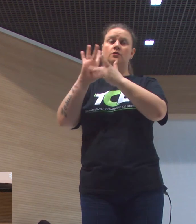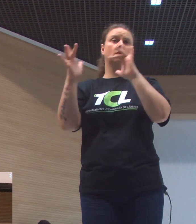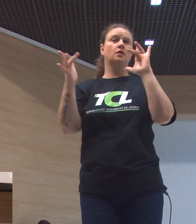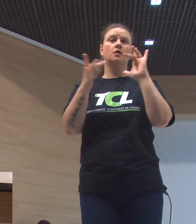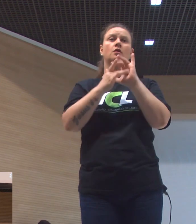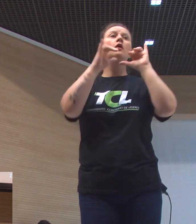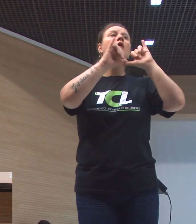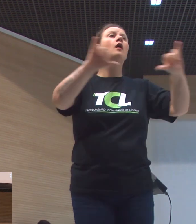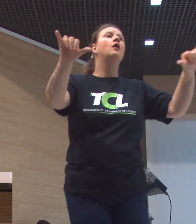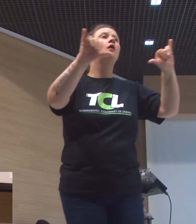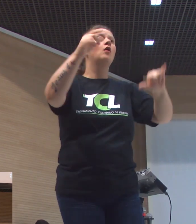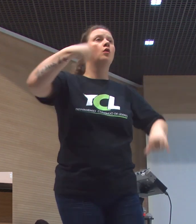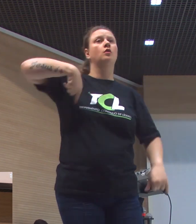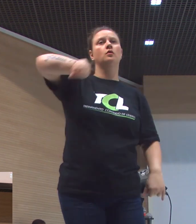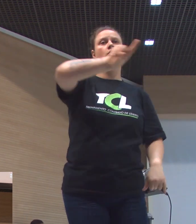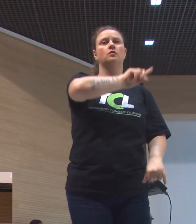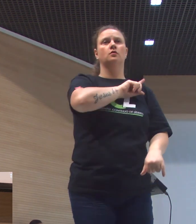sal.